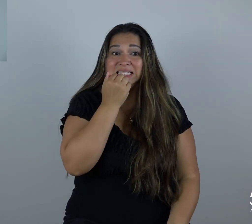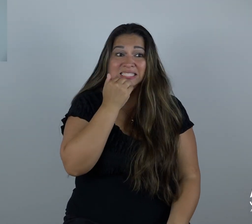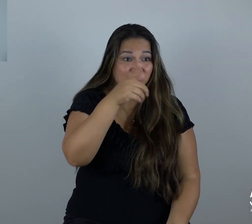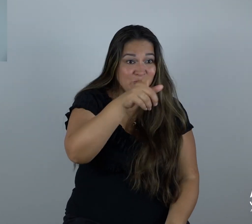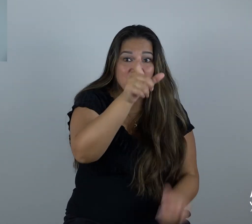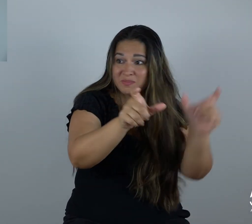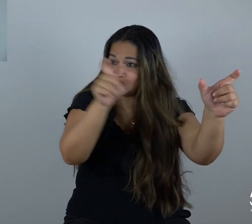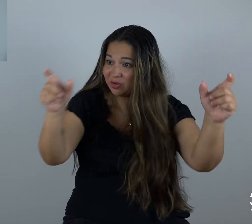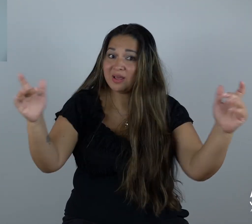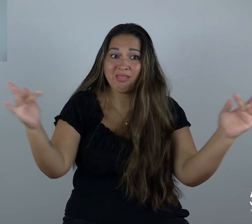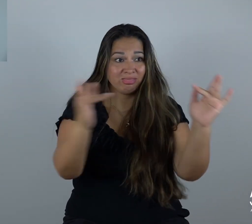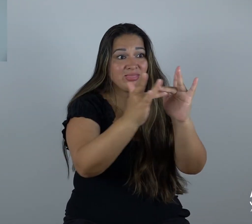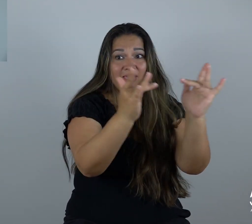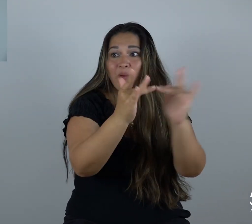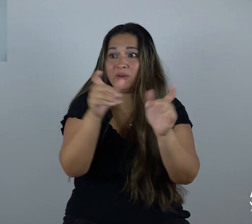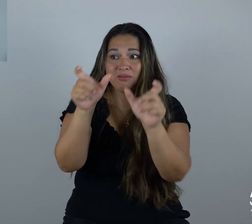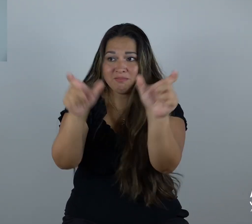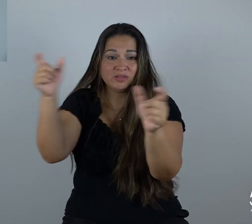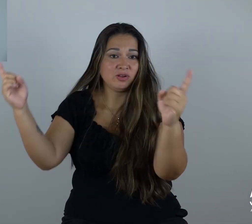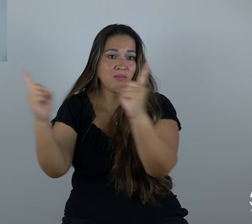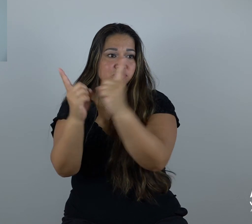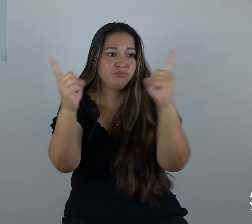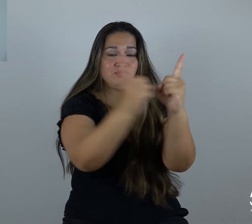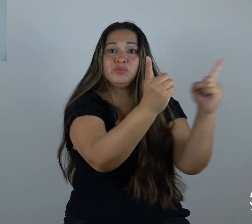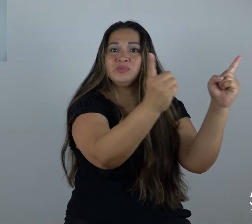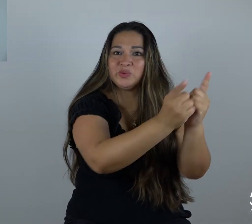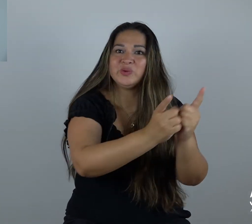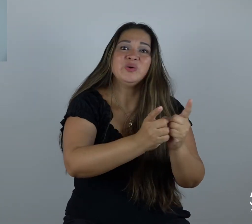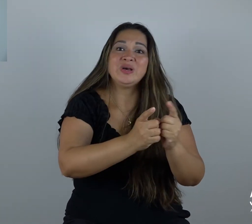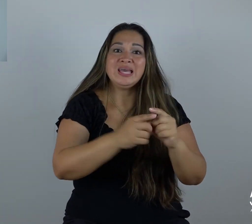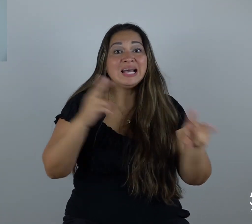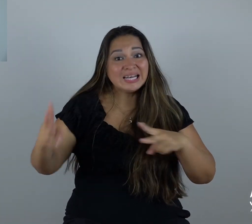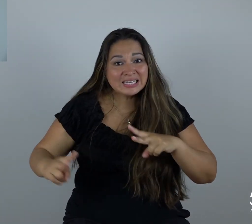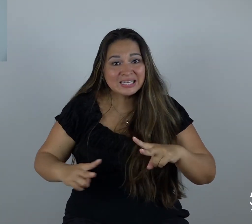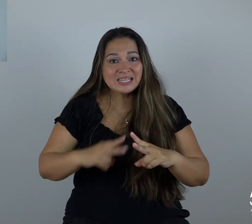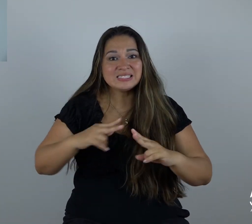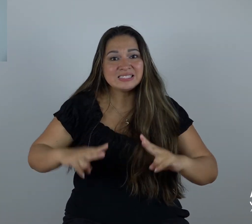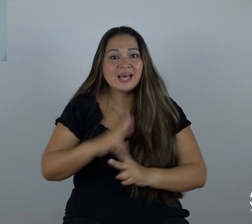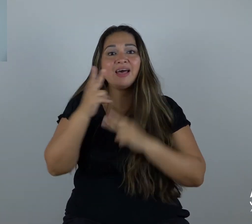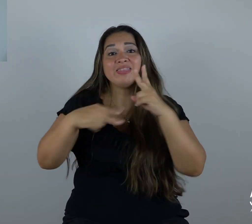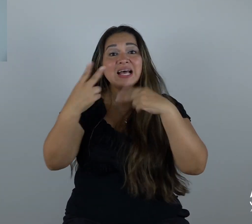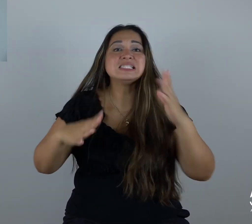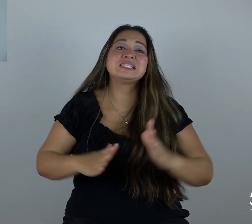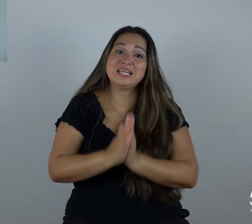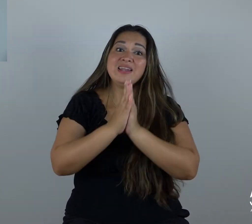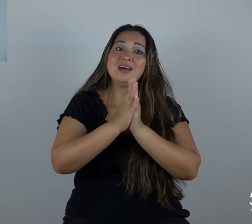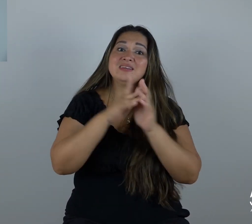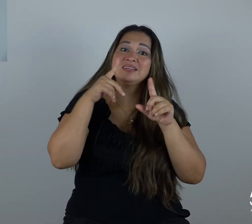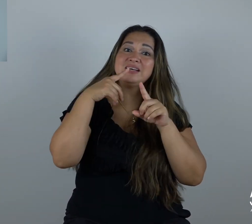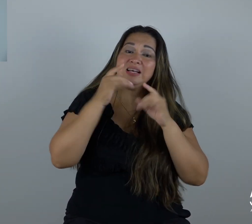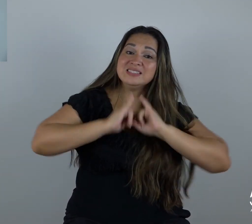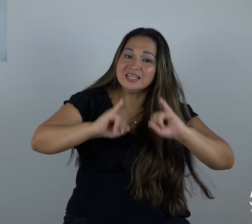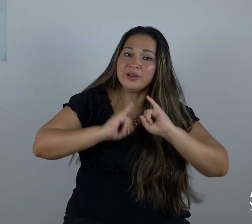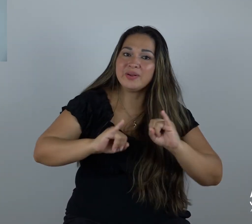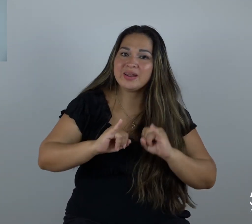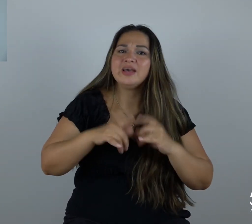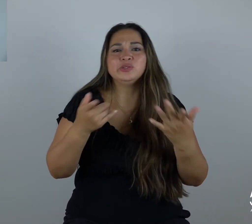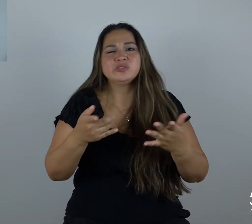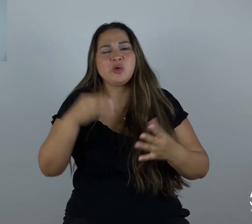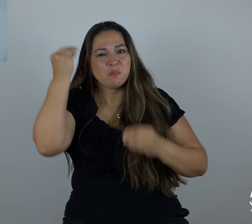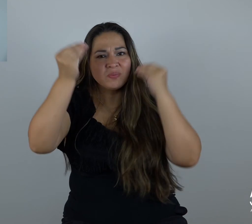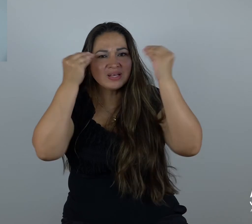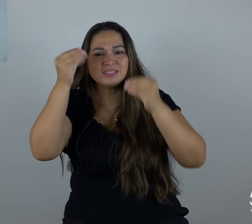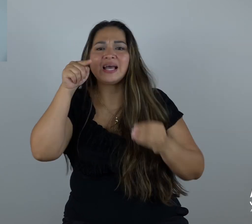encuentres con hermanos y vayas a celebrar la cena del Señor, piensa que estás recordando su obra, que te estás identificando con la obra de